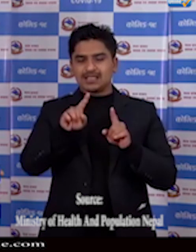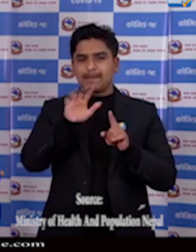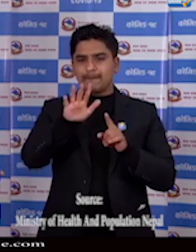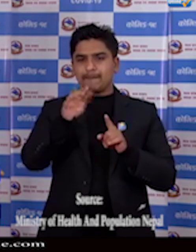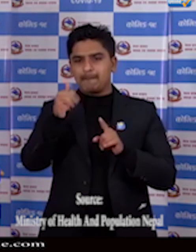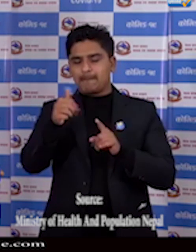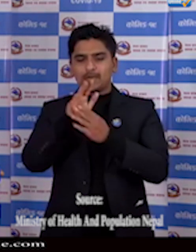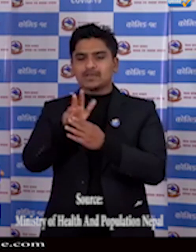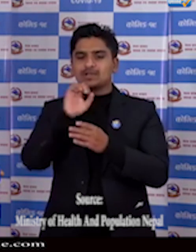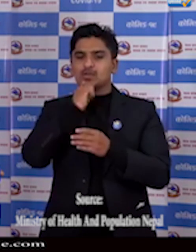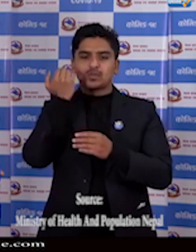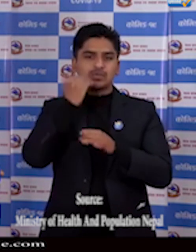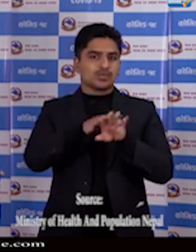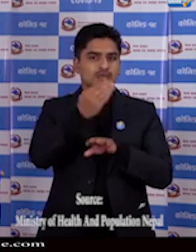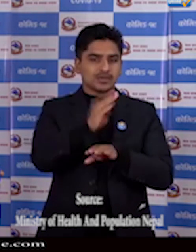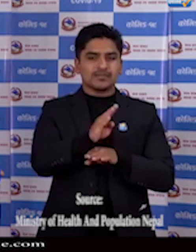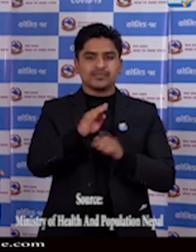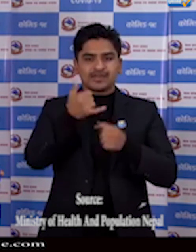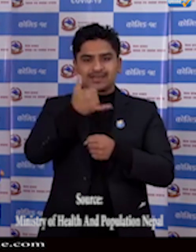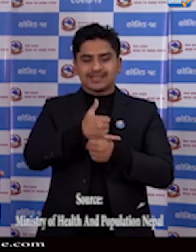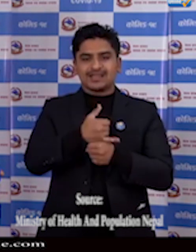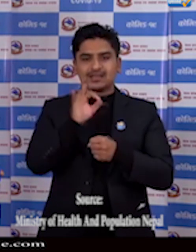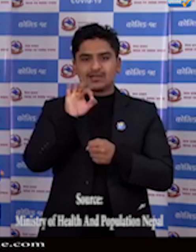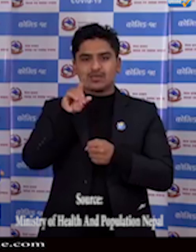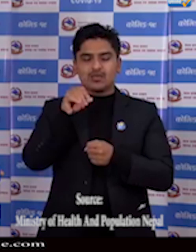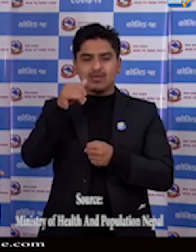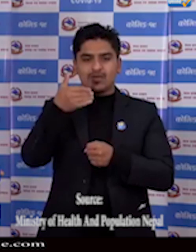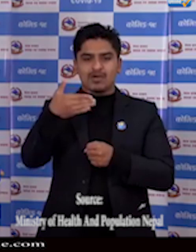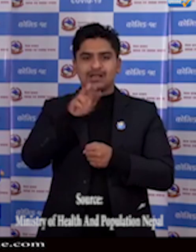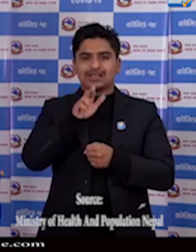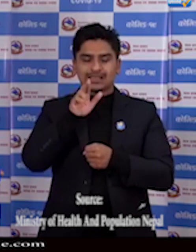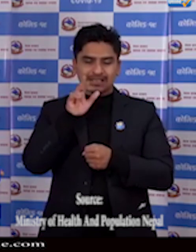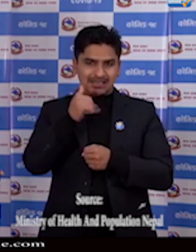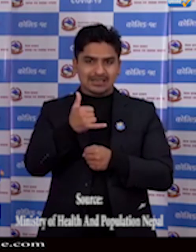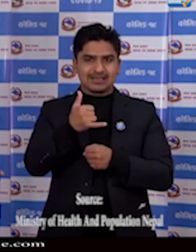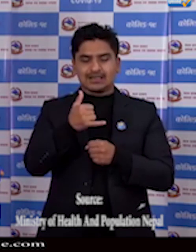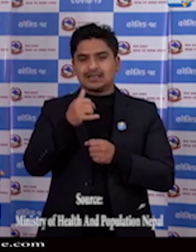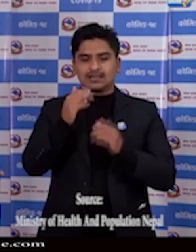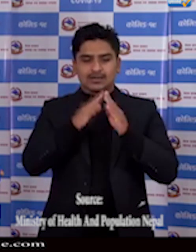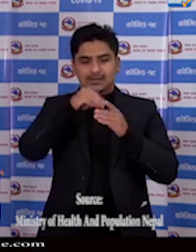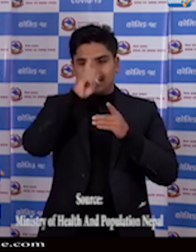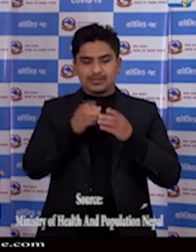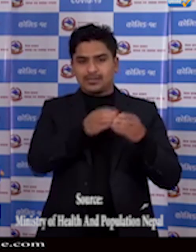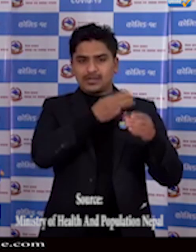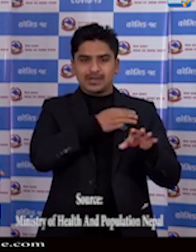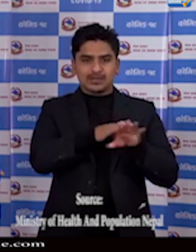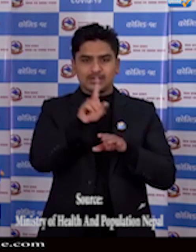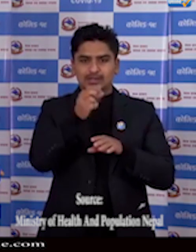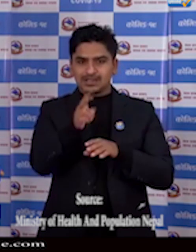23 देखि 59 वर्ष उमेरका पुरुषहरू हुनुहुन्छ। त्यसै गरी स्याङ्जाका, वालिङका र हरिनास गाउँपालिकाका क्वारेन्टाइनमा रहेका व्यक्तिहरू